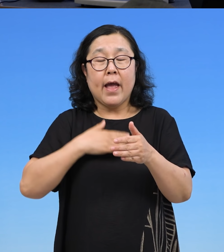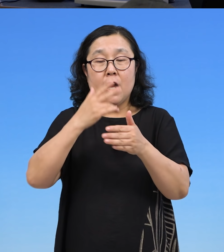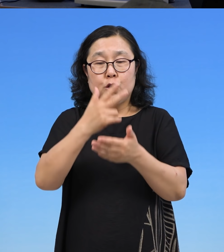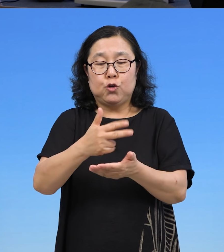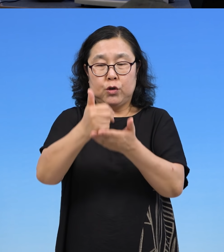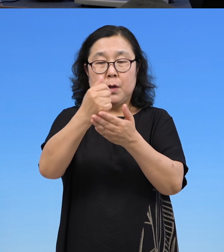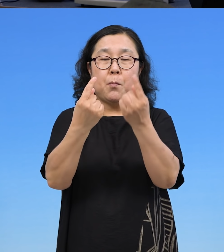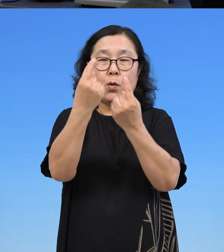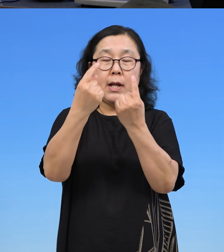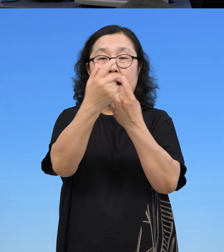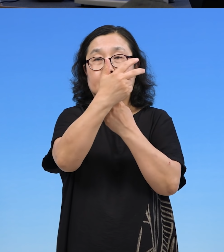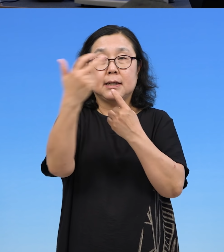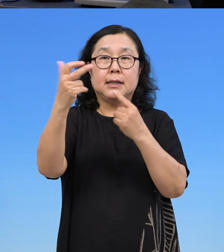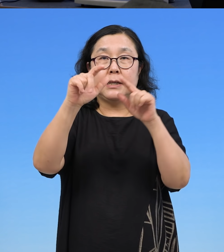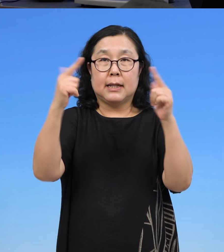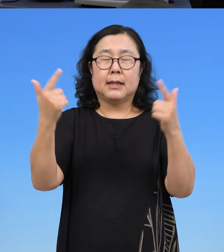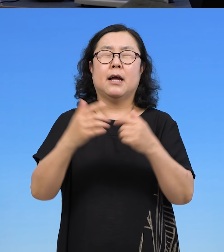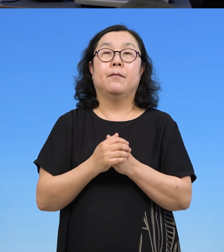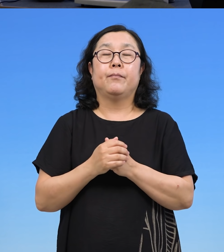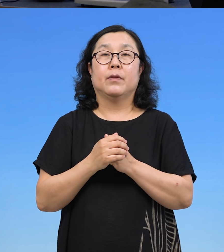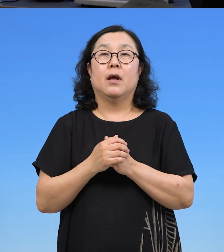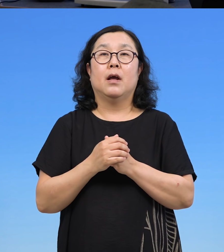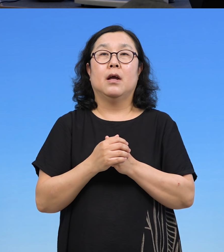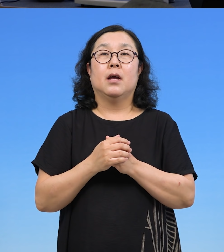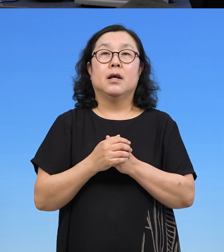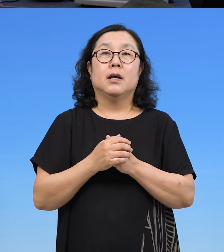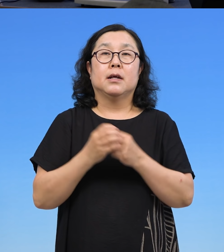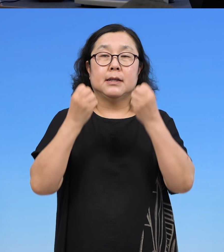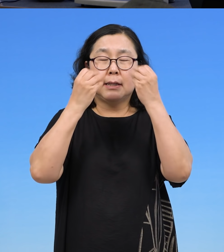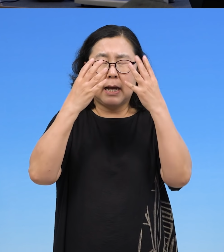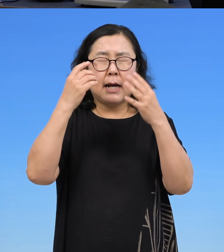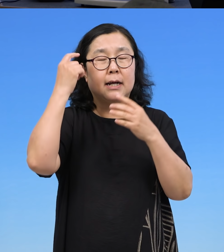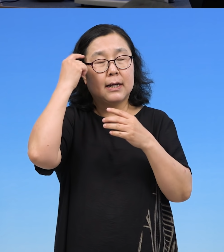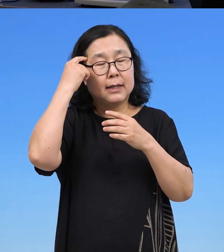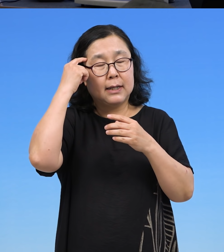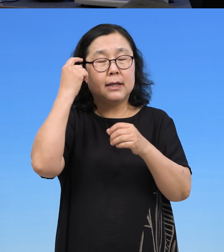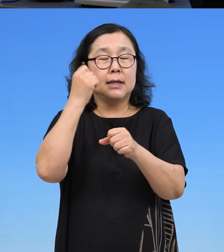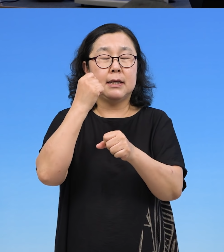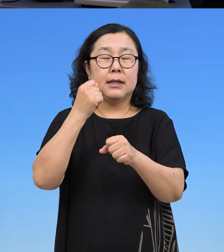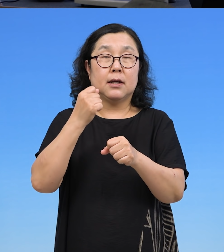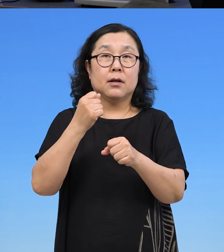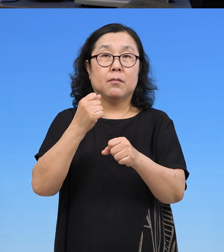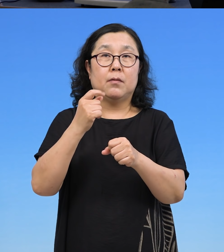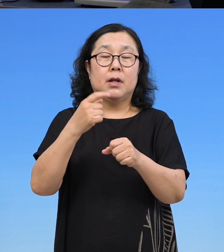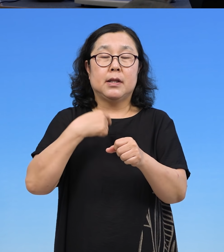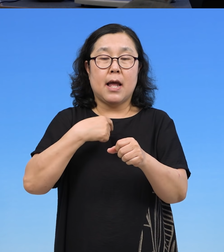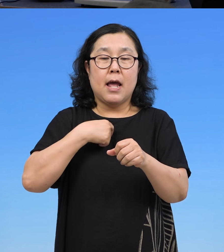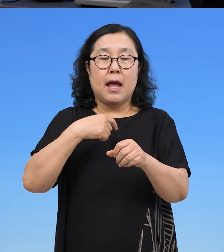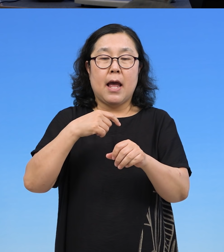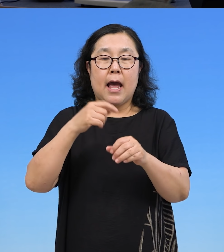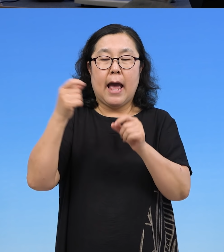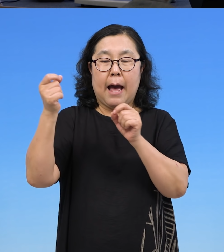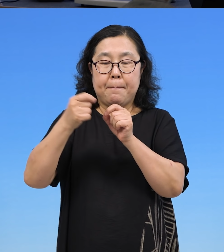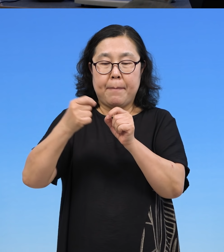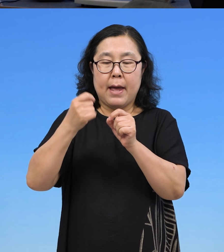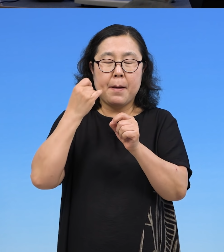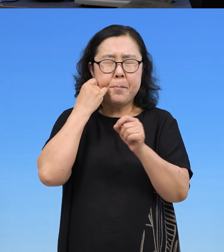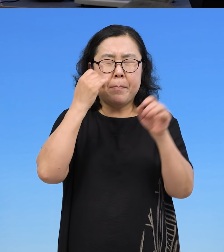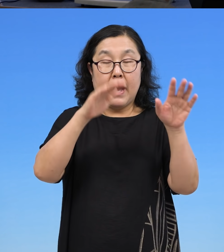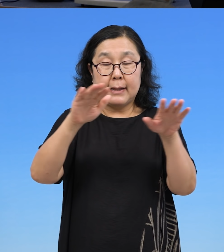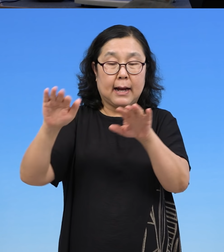믿음이 작동이 되니까 이제 그 유연함이 나타나는데 창의적인 이 가사를 한번 보세요 내 앞에 바다가 갈라지지